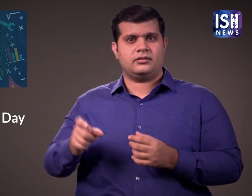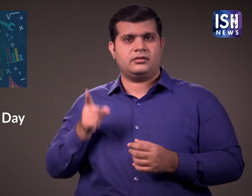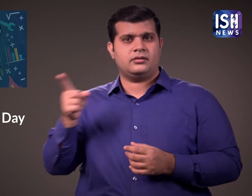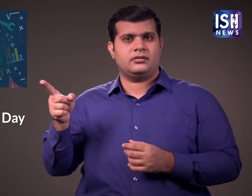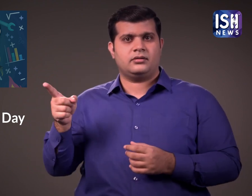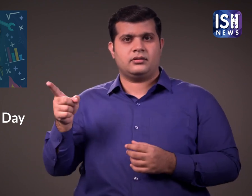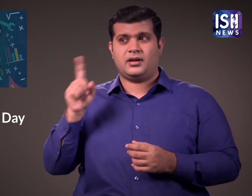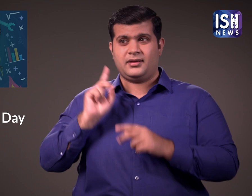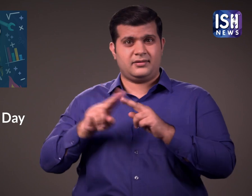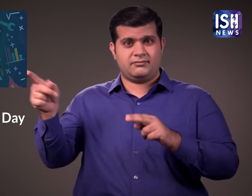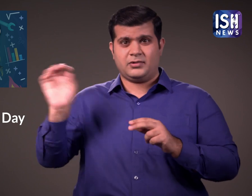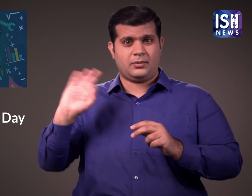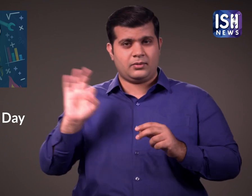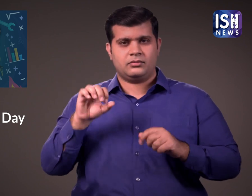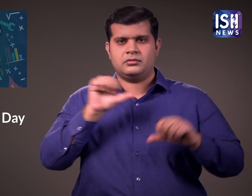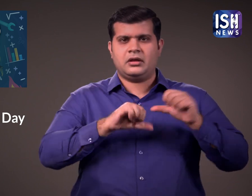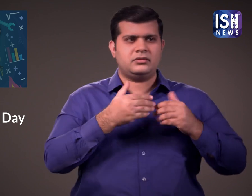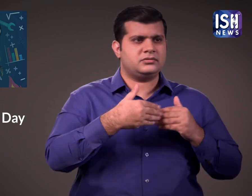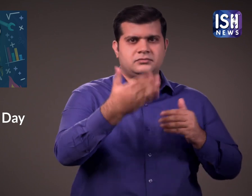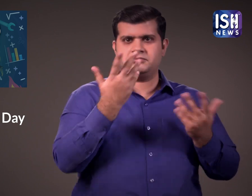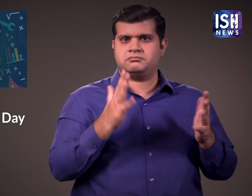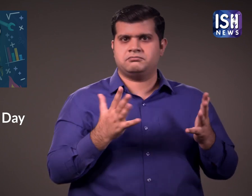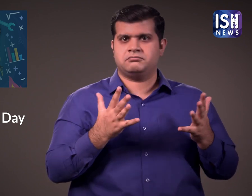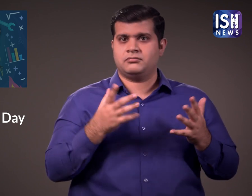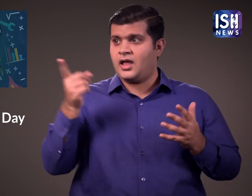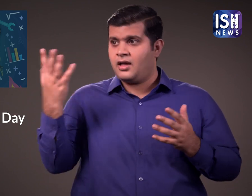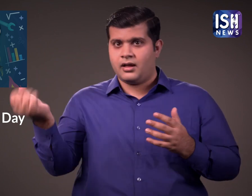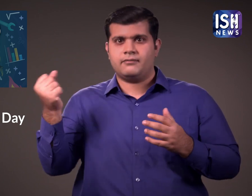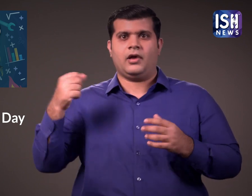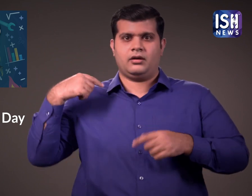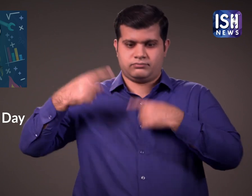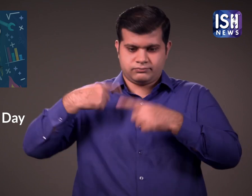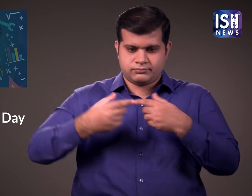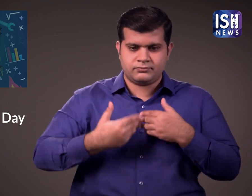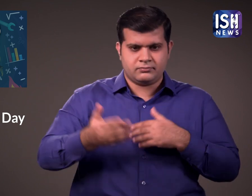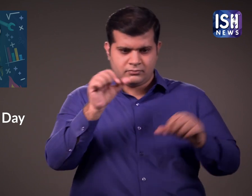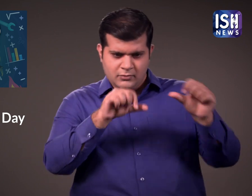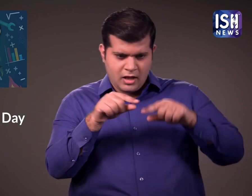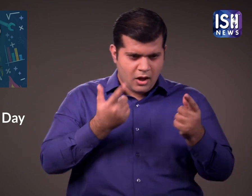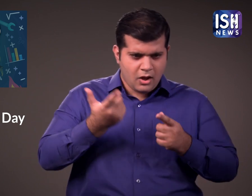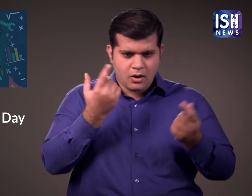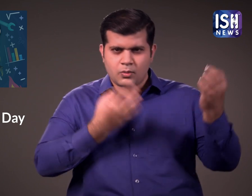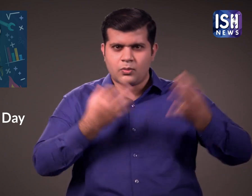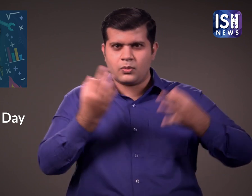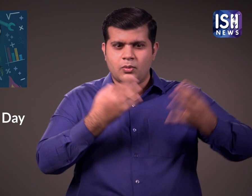है क्योंकि उनकी खोज के बिना आदुनिक विज्ञान आगे नहीं बढ़ पाता